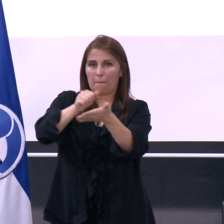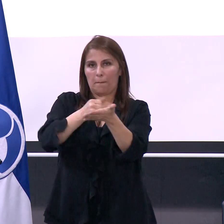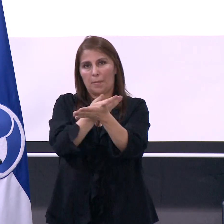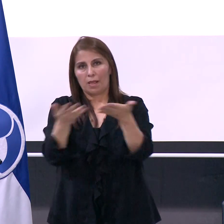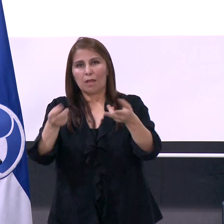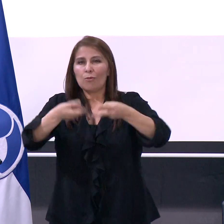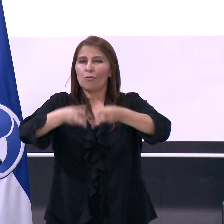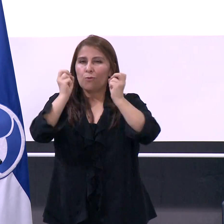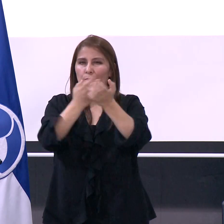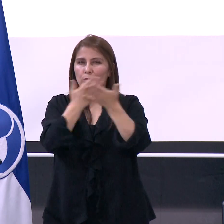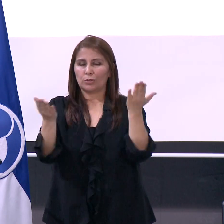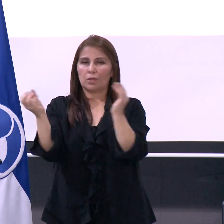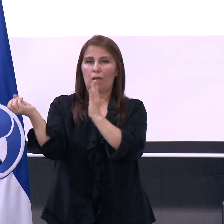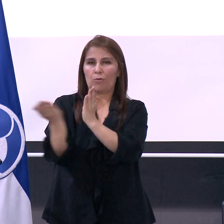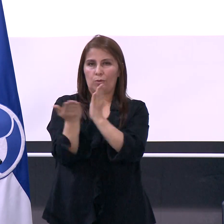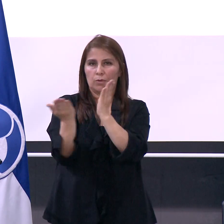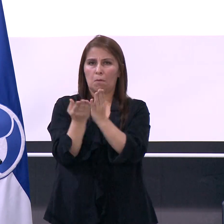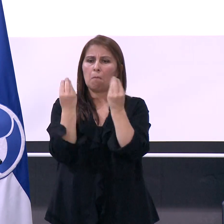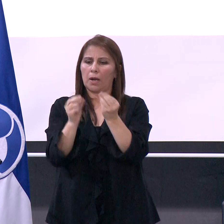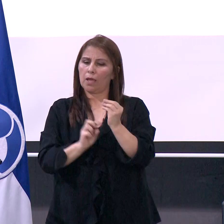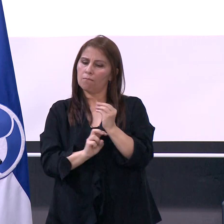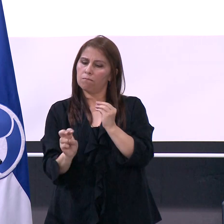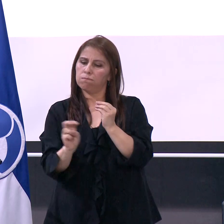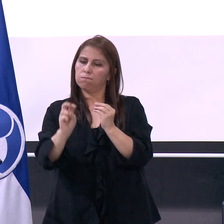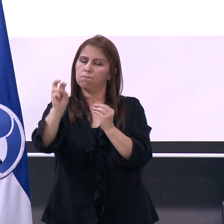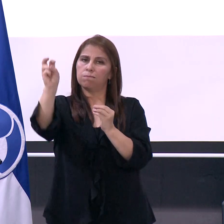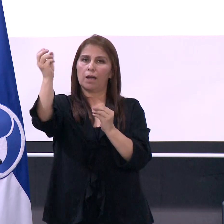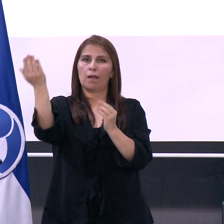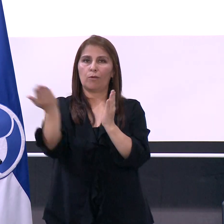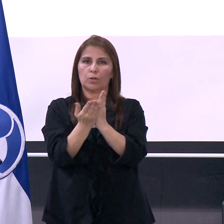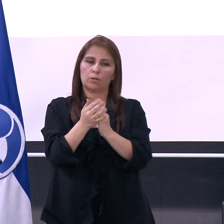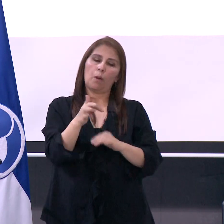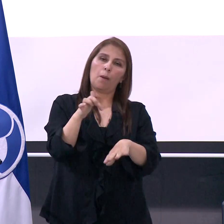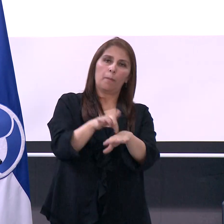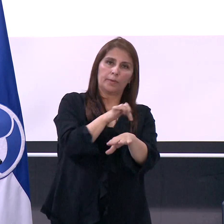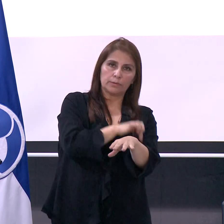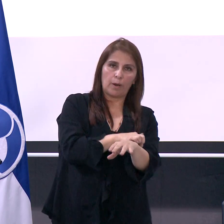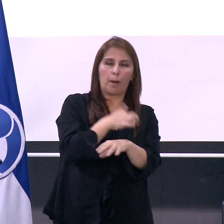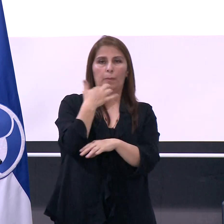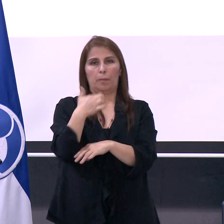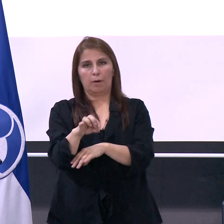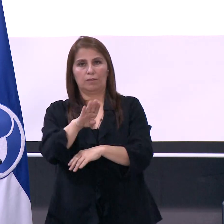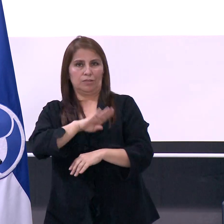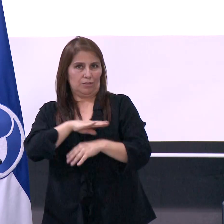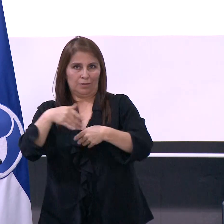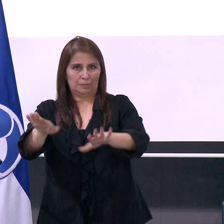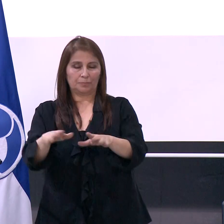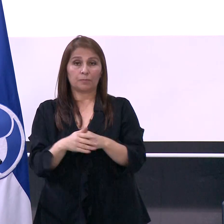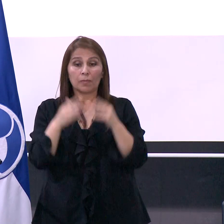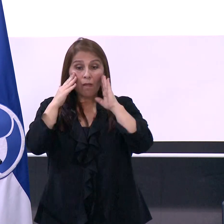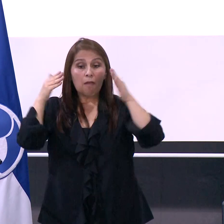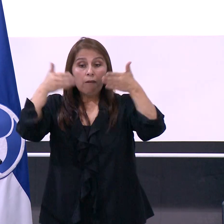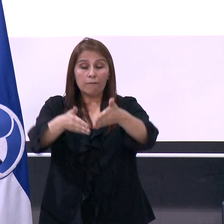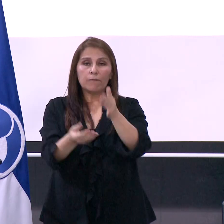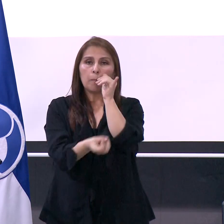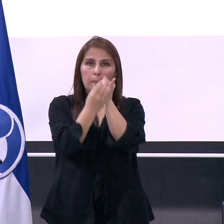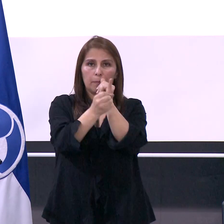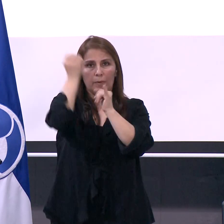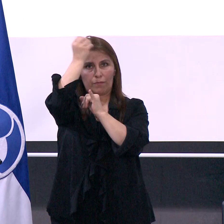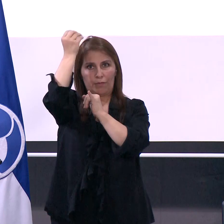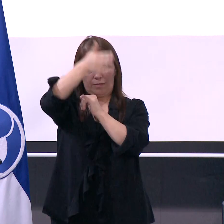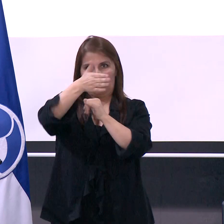para todos los niveles del sistema educativo nacional su énfasis fue más pedagógico y didáctico